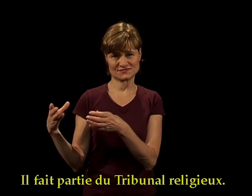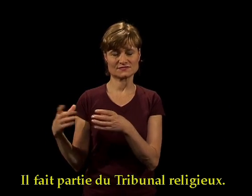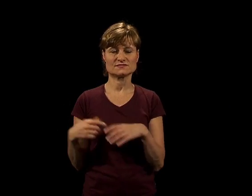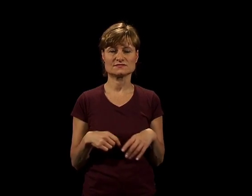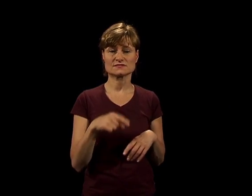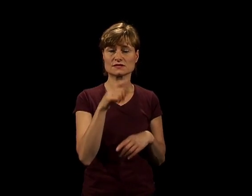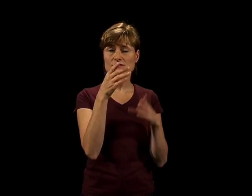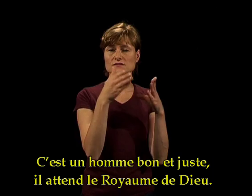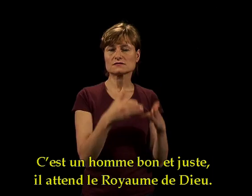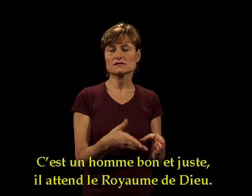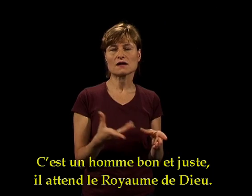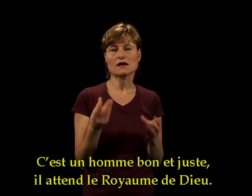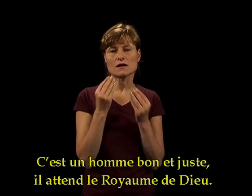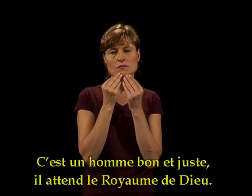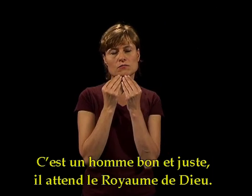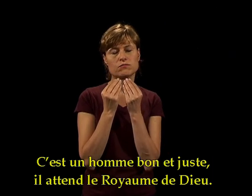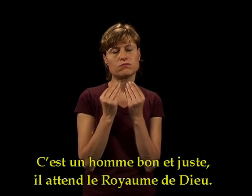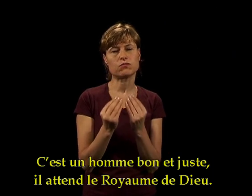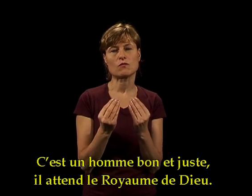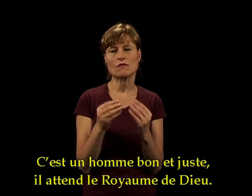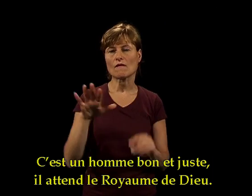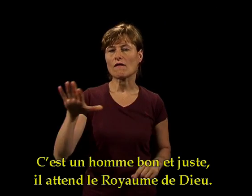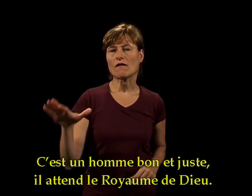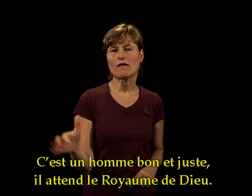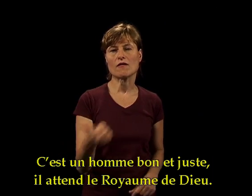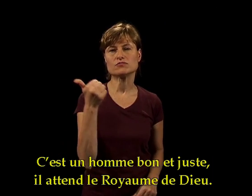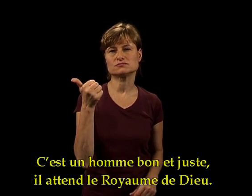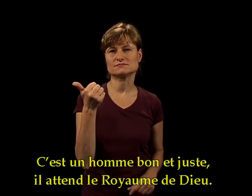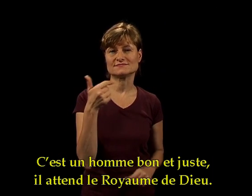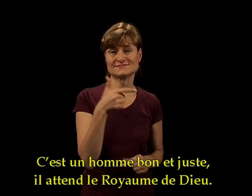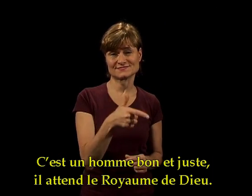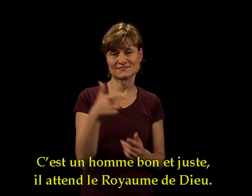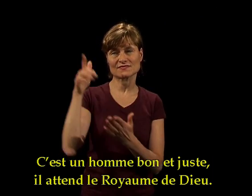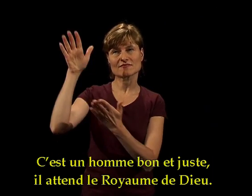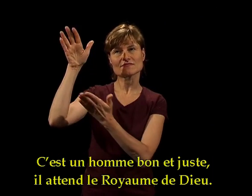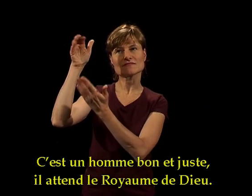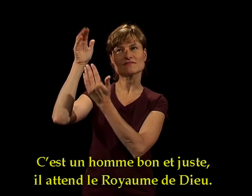C'est un homme bon et juste. Il attend le royaume de Dieu.